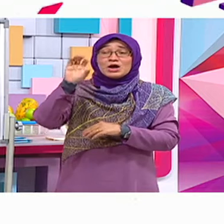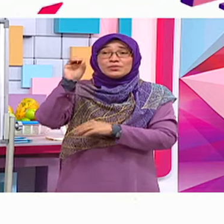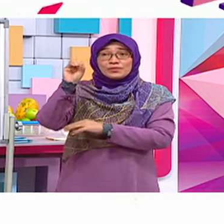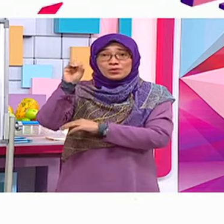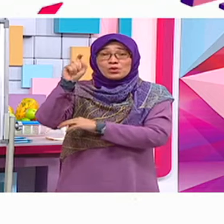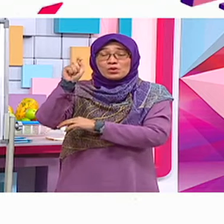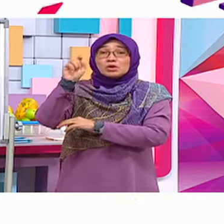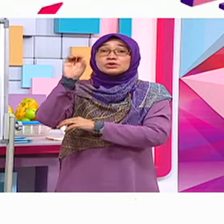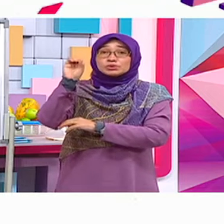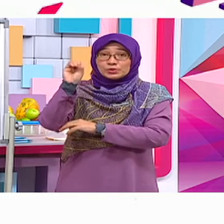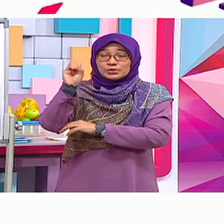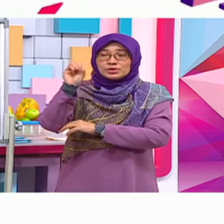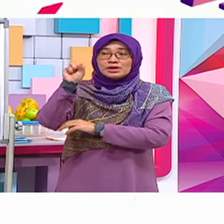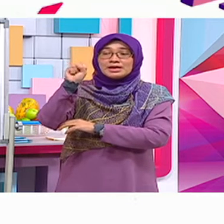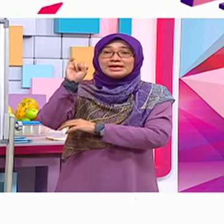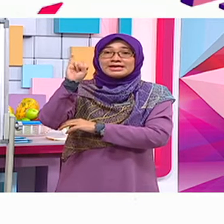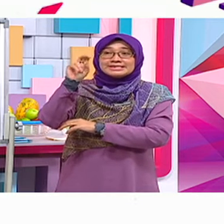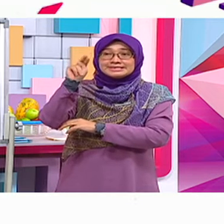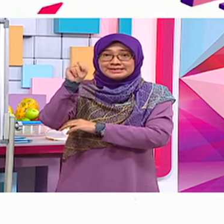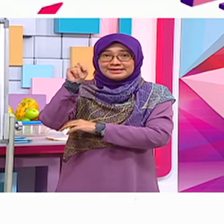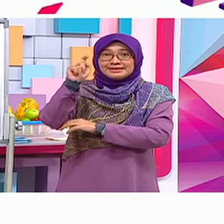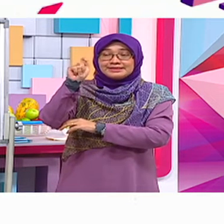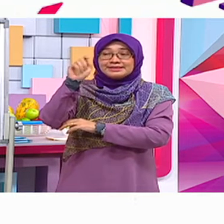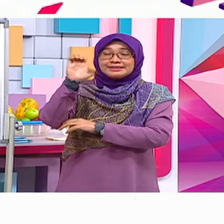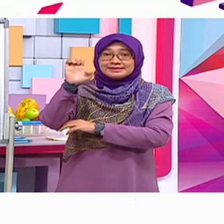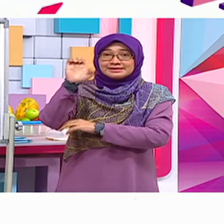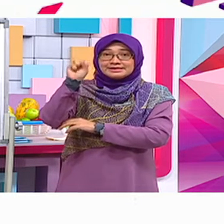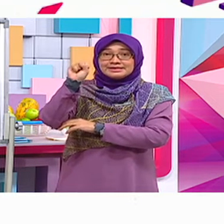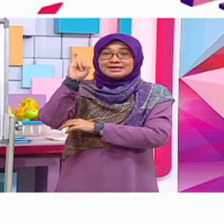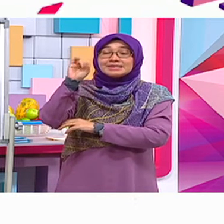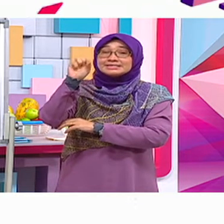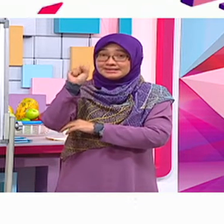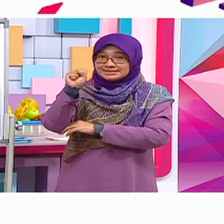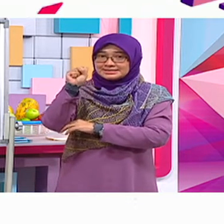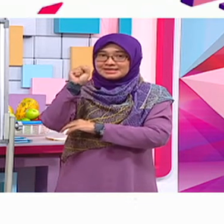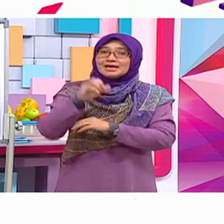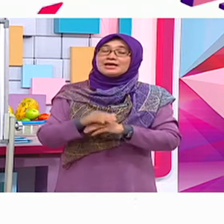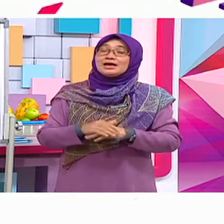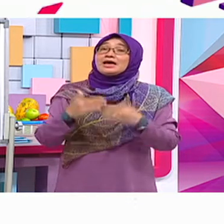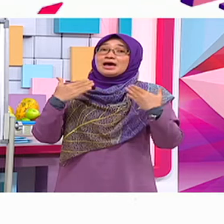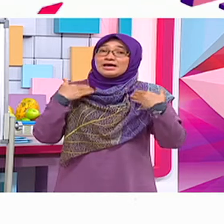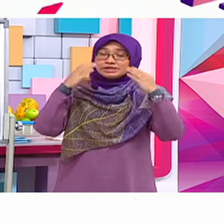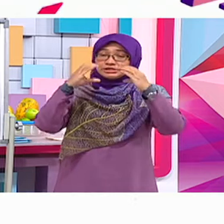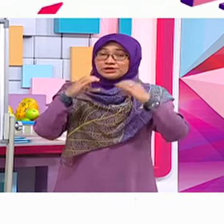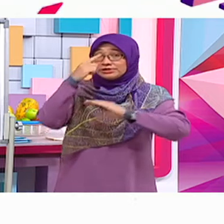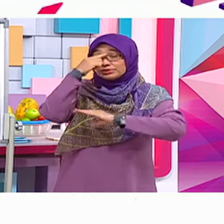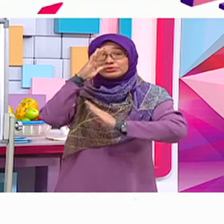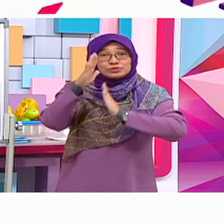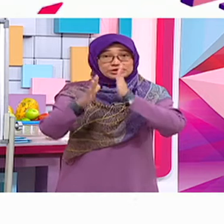full so since the city's AADC untuk